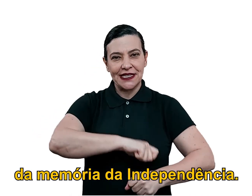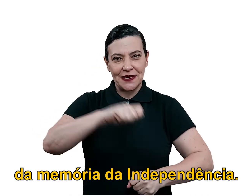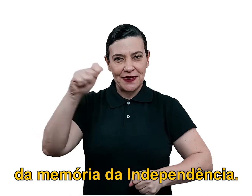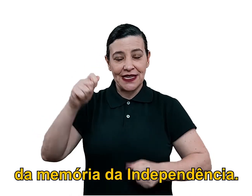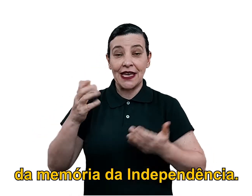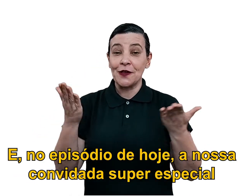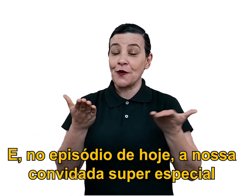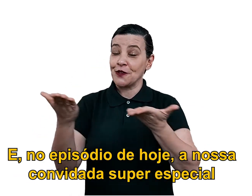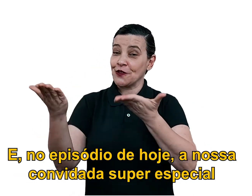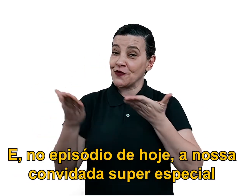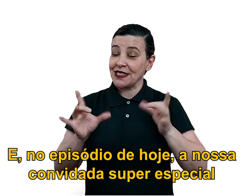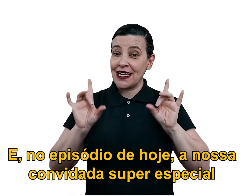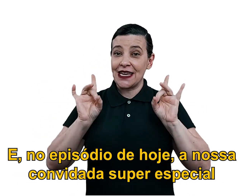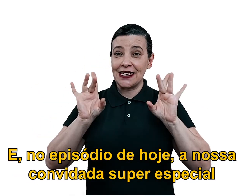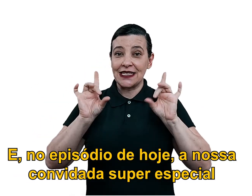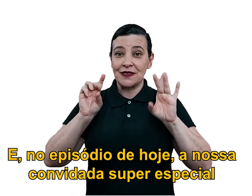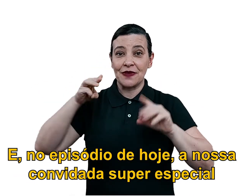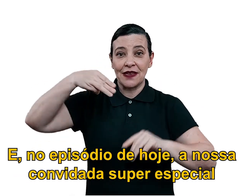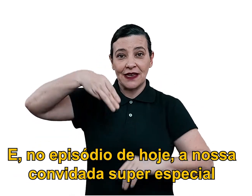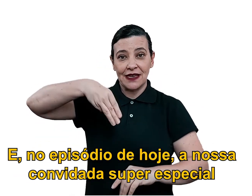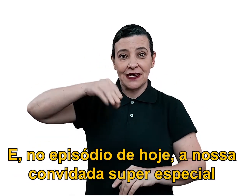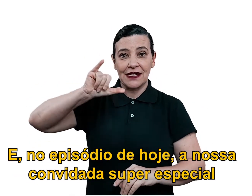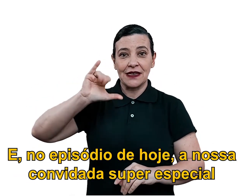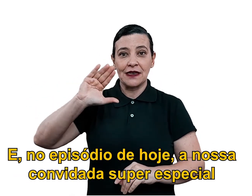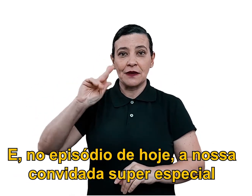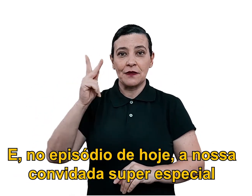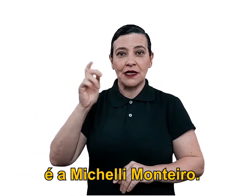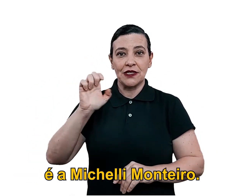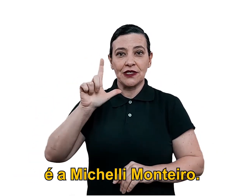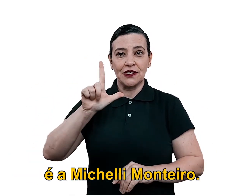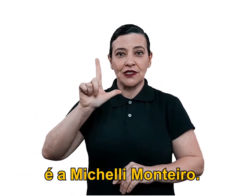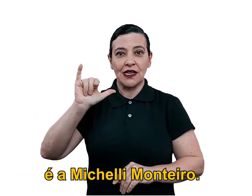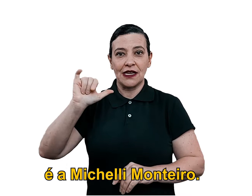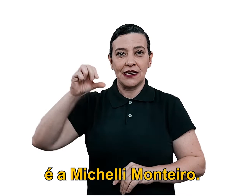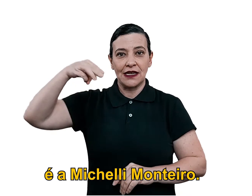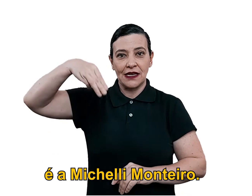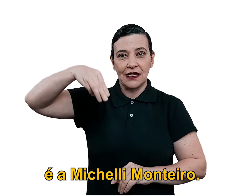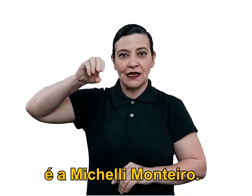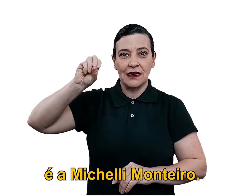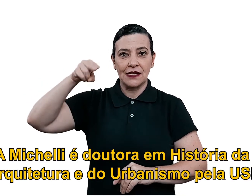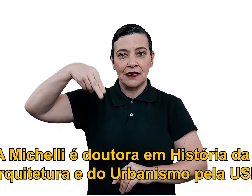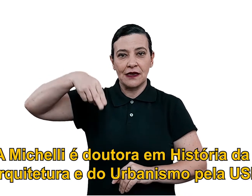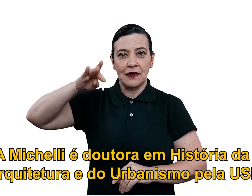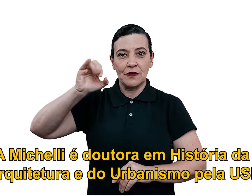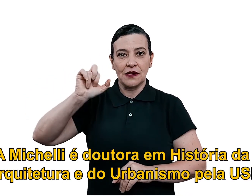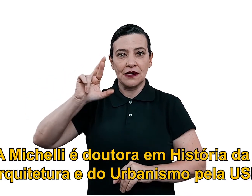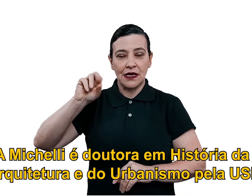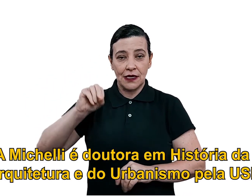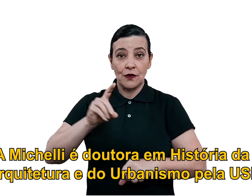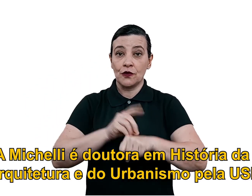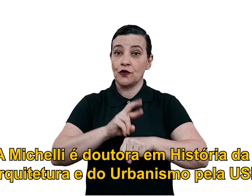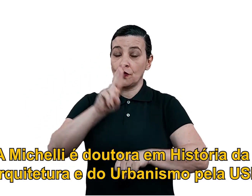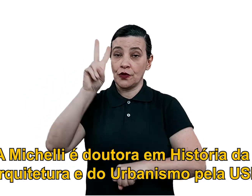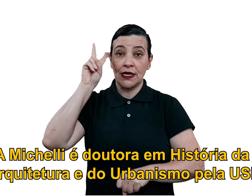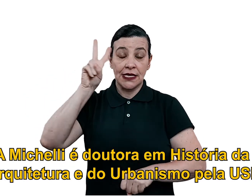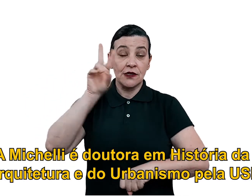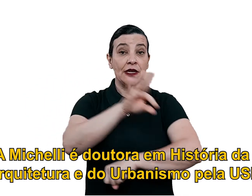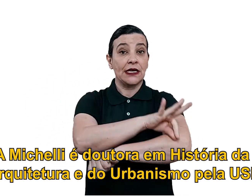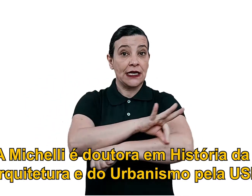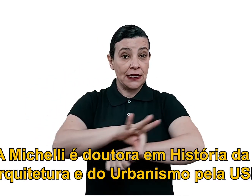independência. E no episódio de hoje, a nossa convidada super especial é a Michele Monteiro. A Michele é doutora em História da Arquitetura e do